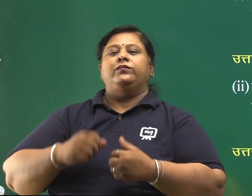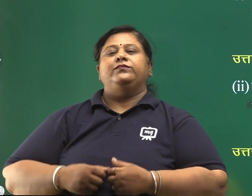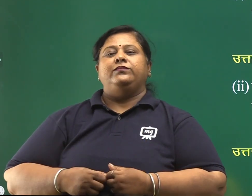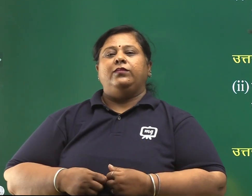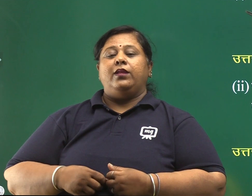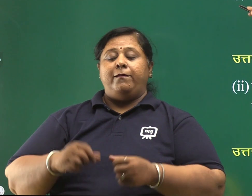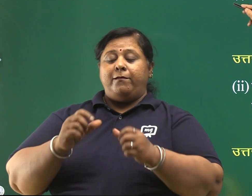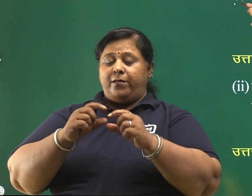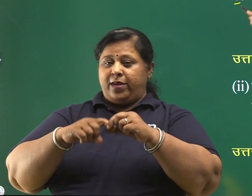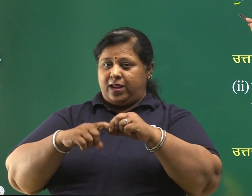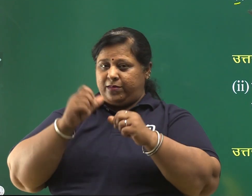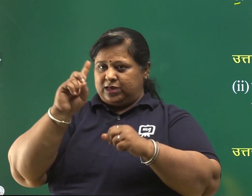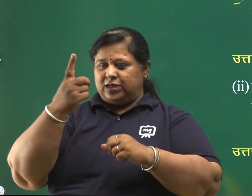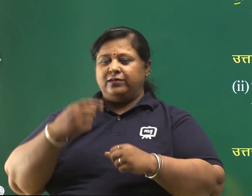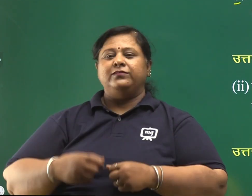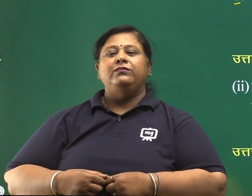पहला प्रश्न है